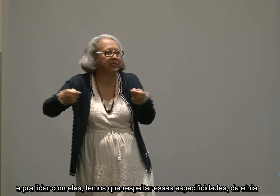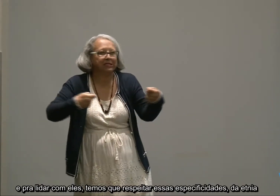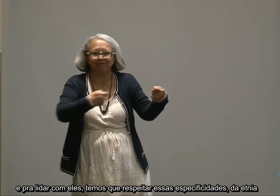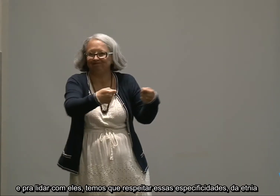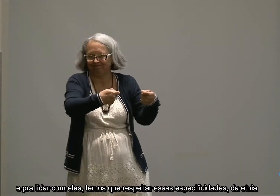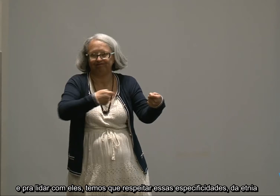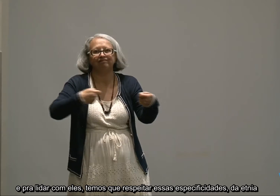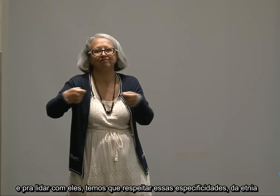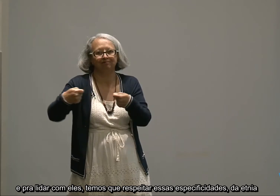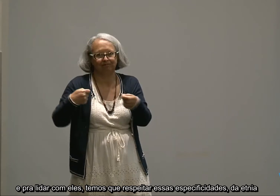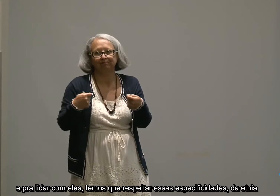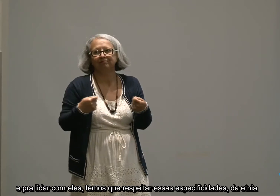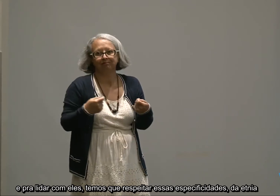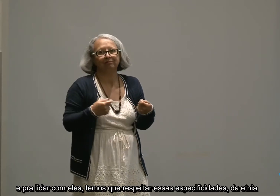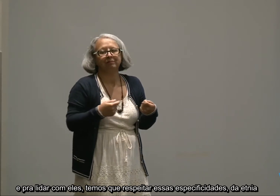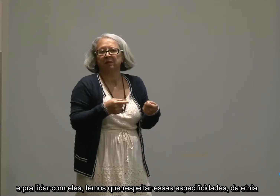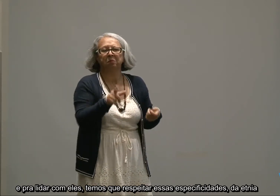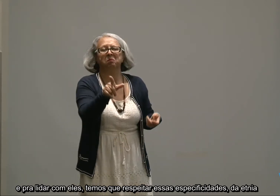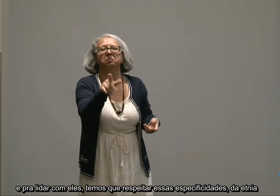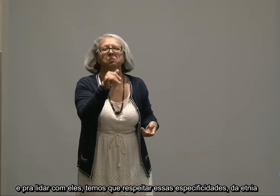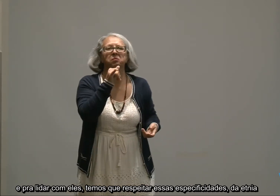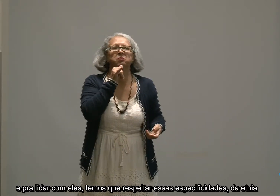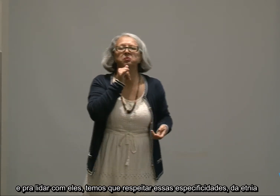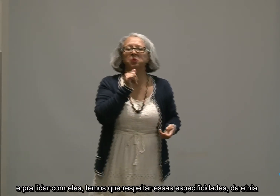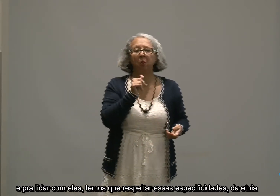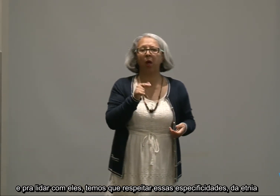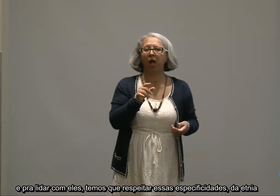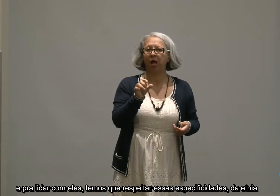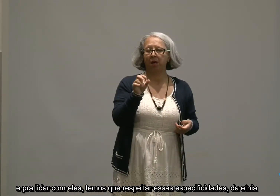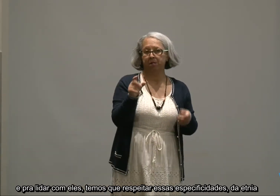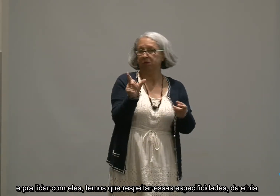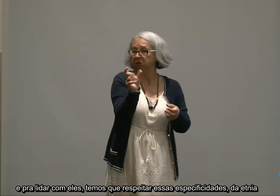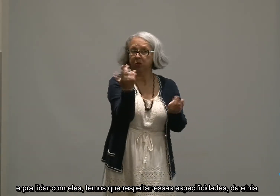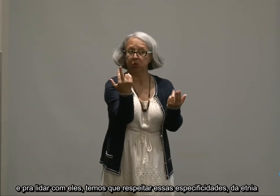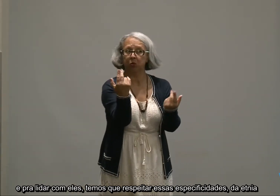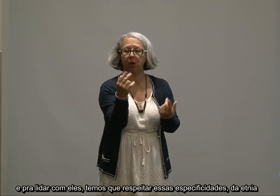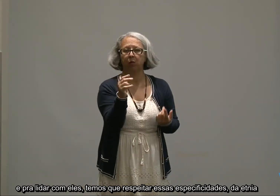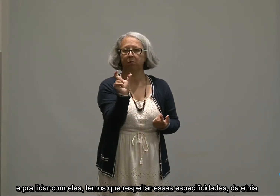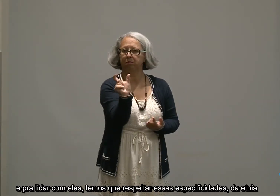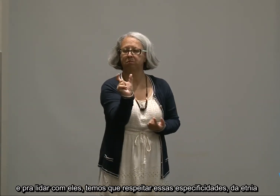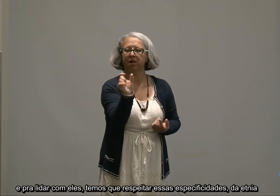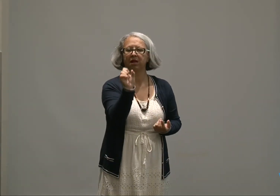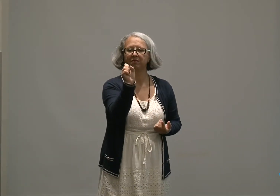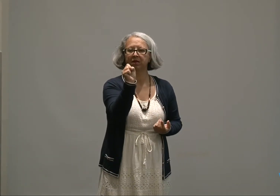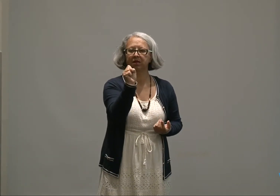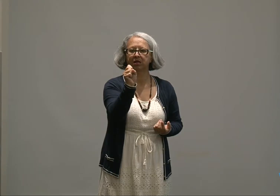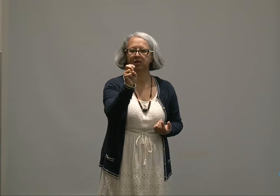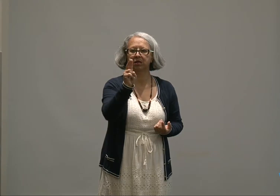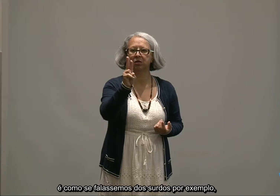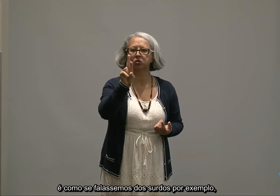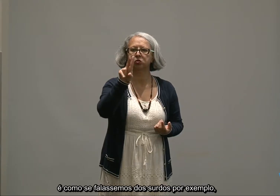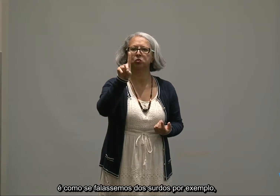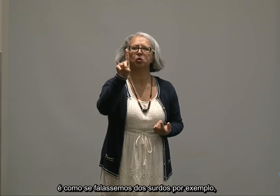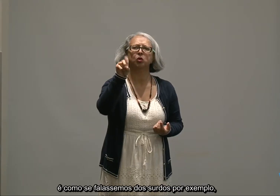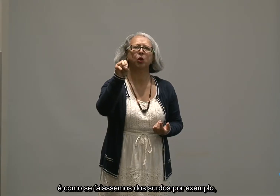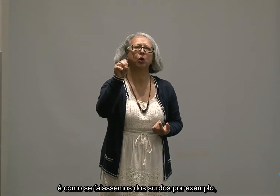e isso é, para lidar com eles, temos que respeitar essas especificidades da etnia. É como se